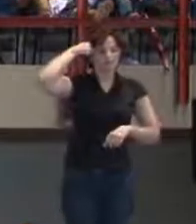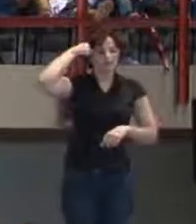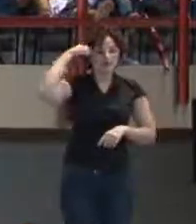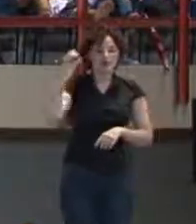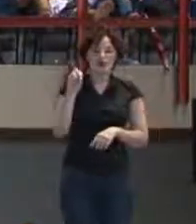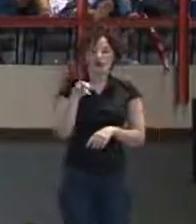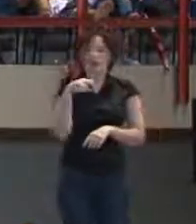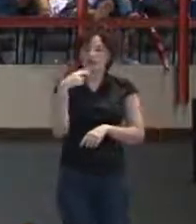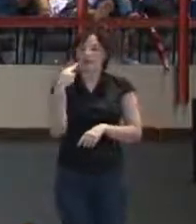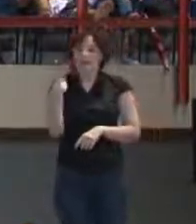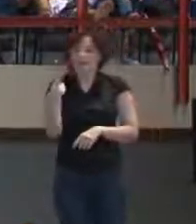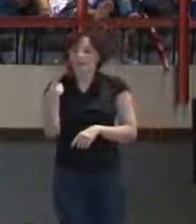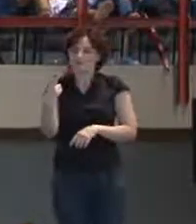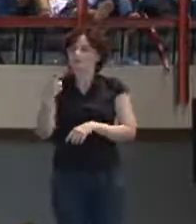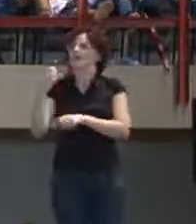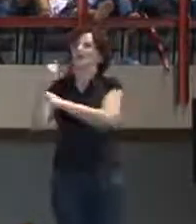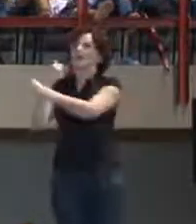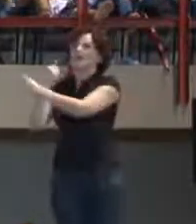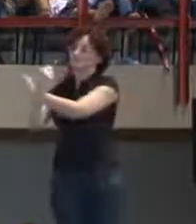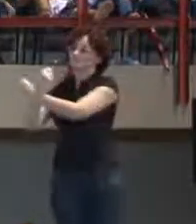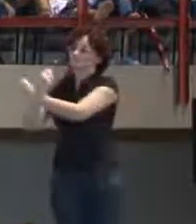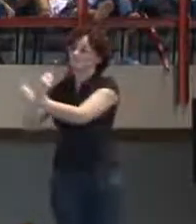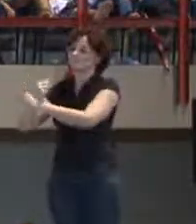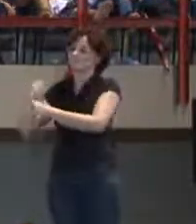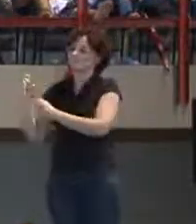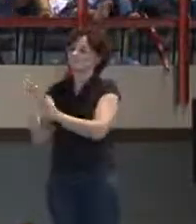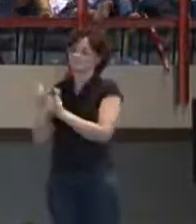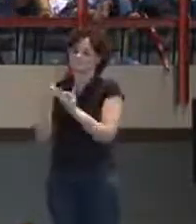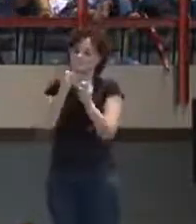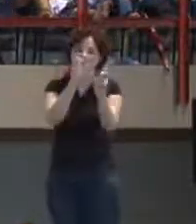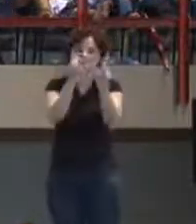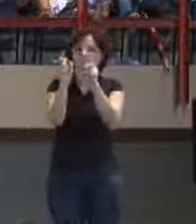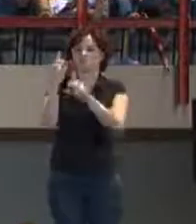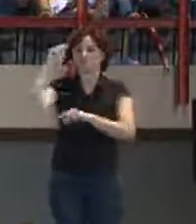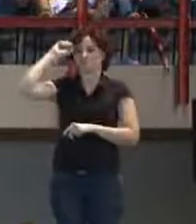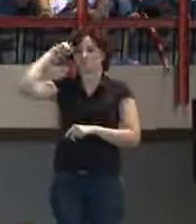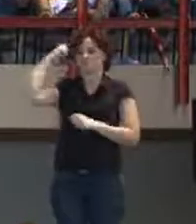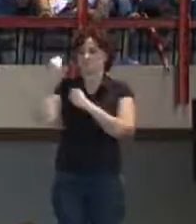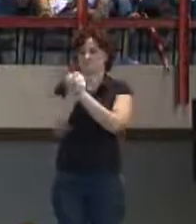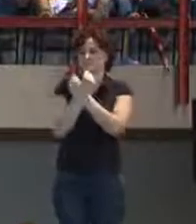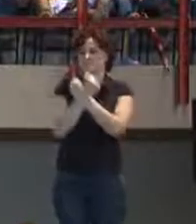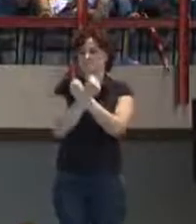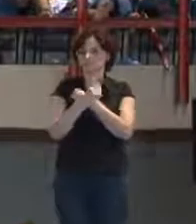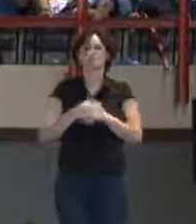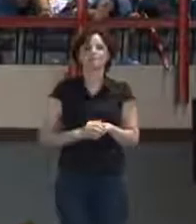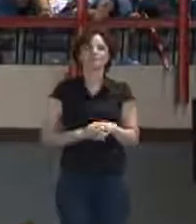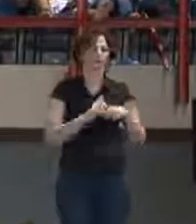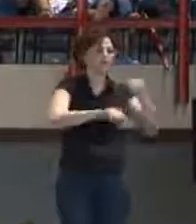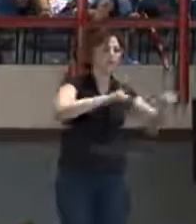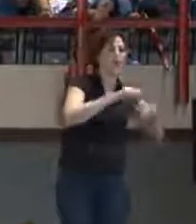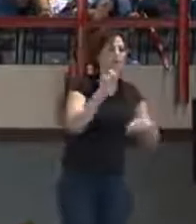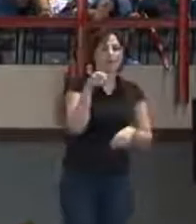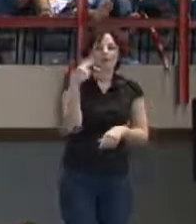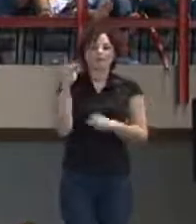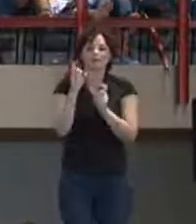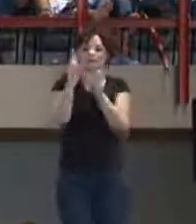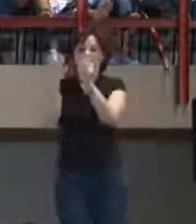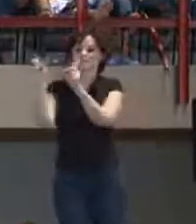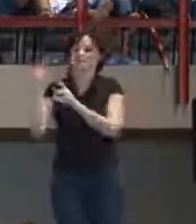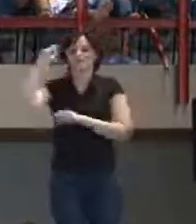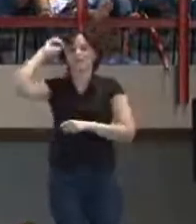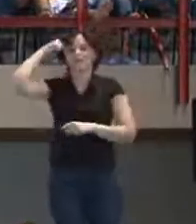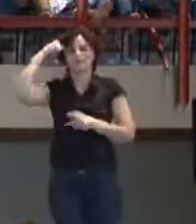ou o tráfico negreiro? Sem medo. Trabalho ou tráfico? Tráfico.